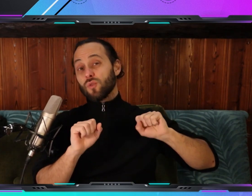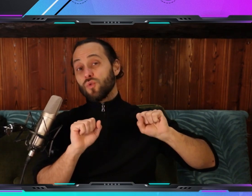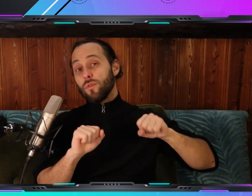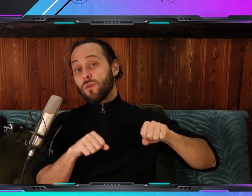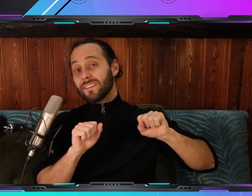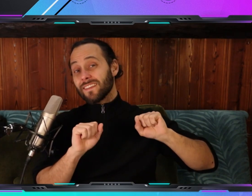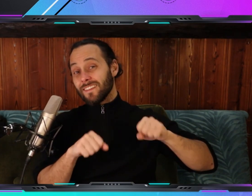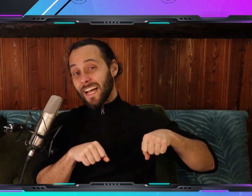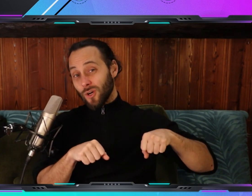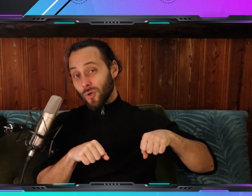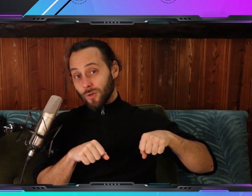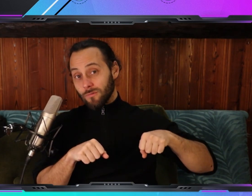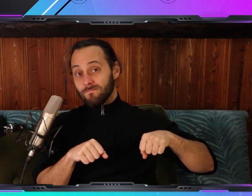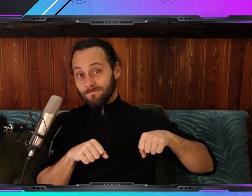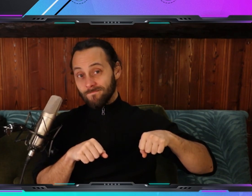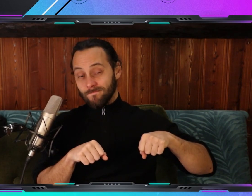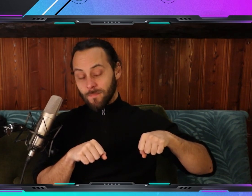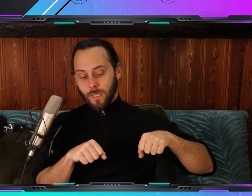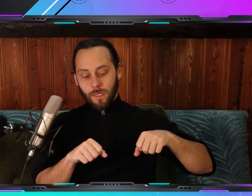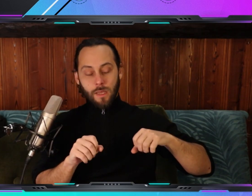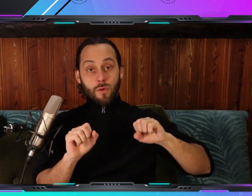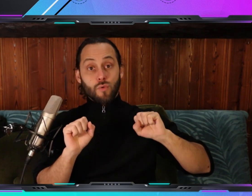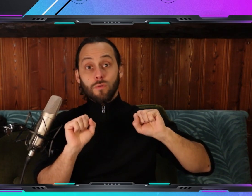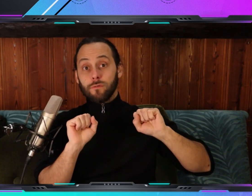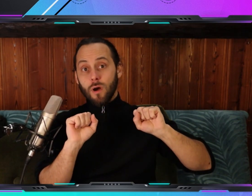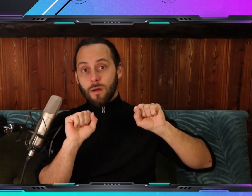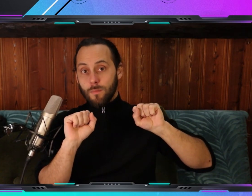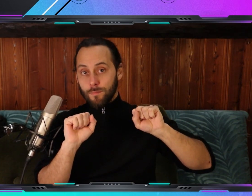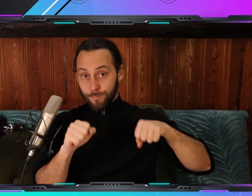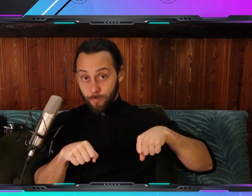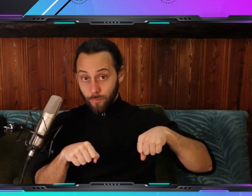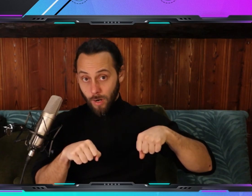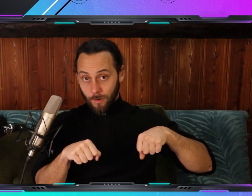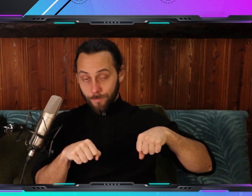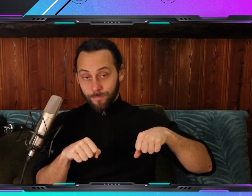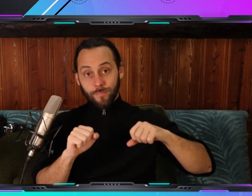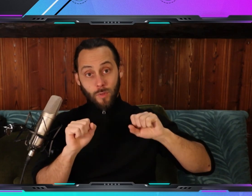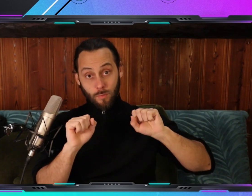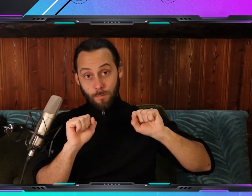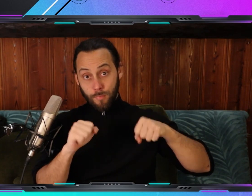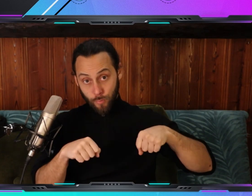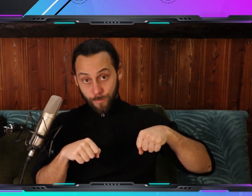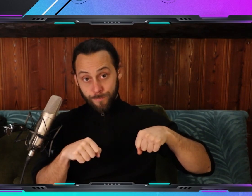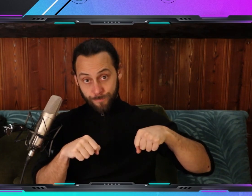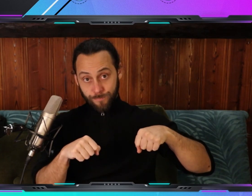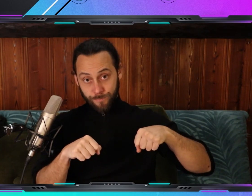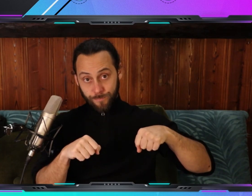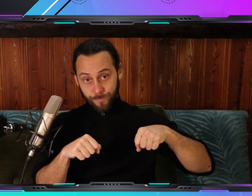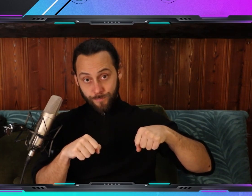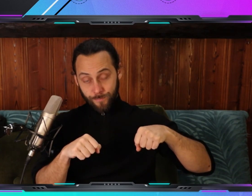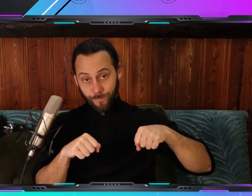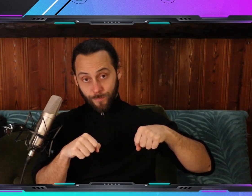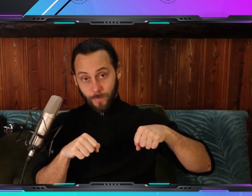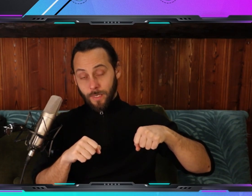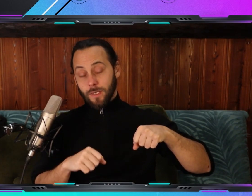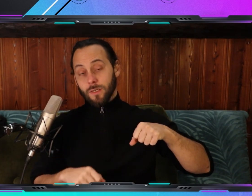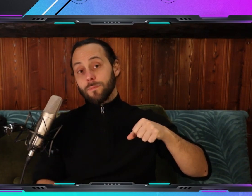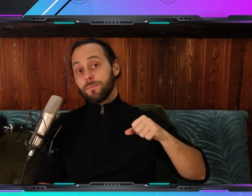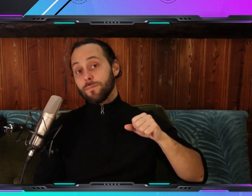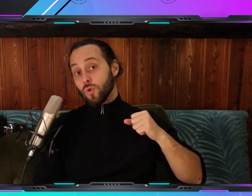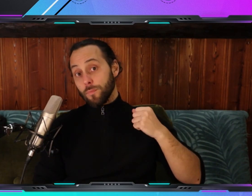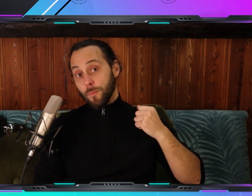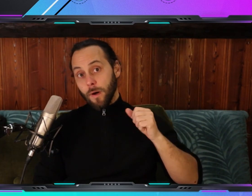Pas que 2 fois c'est d'accord. Une fois, pouvoir. Peut.